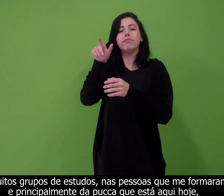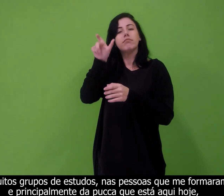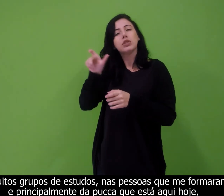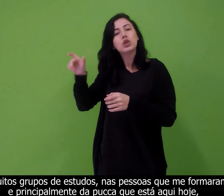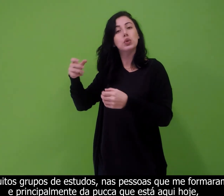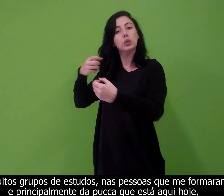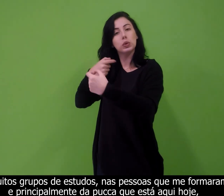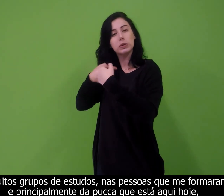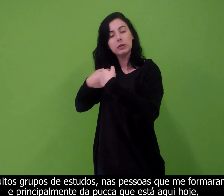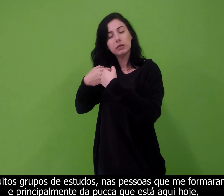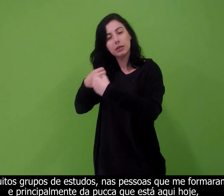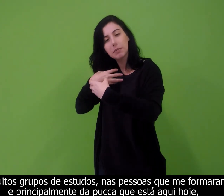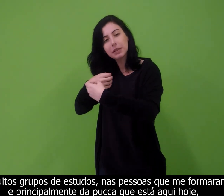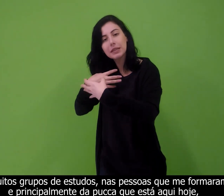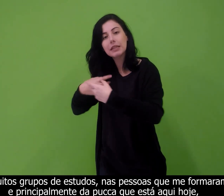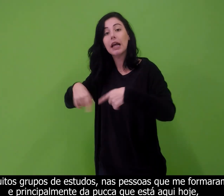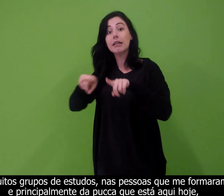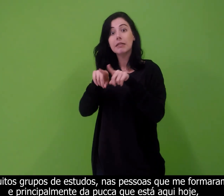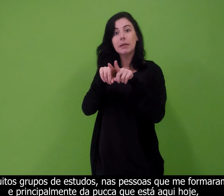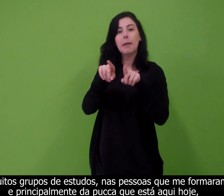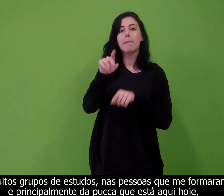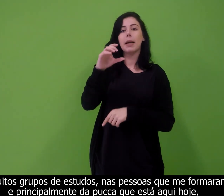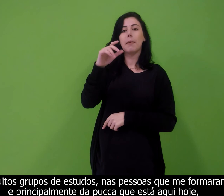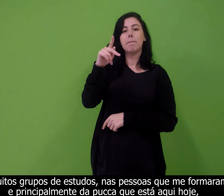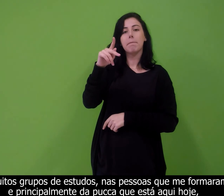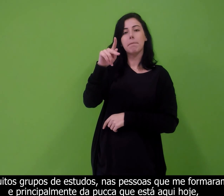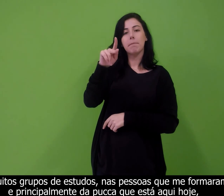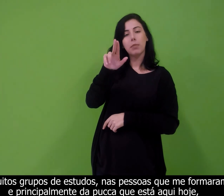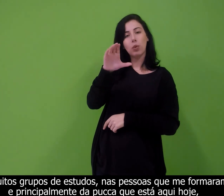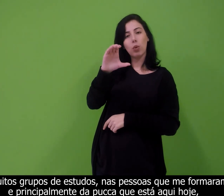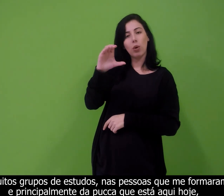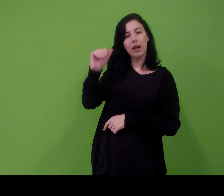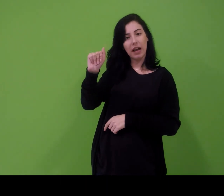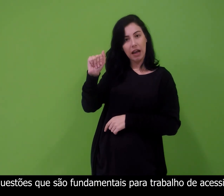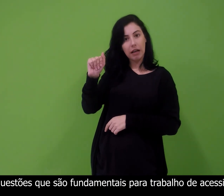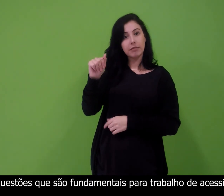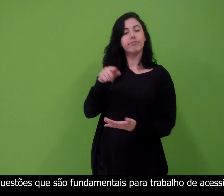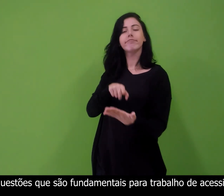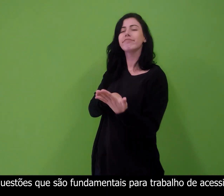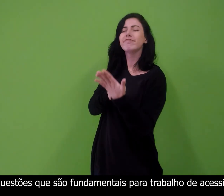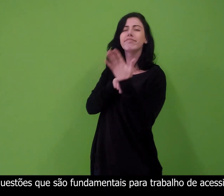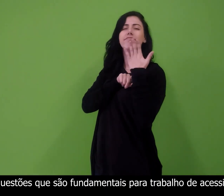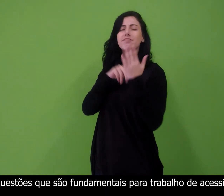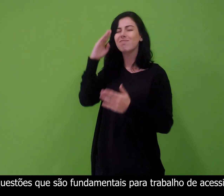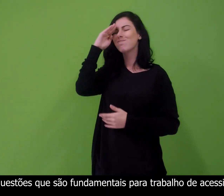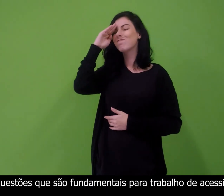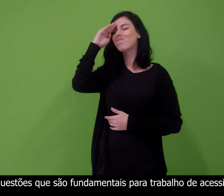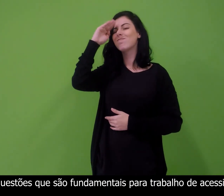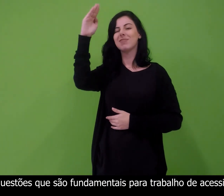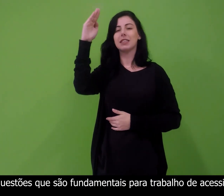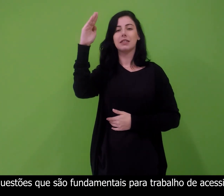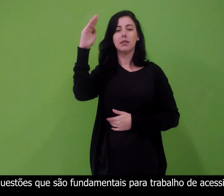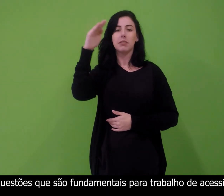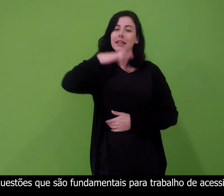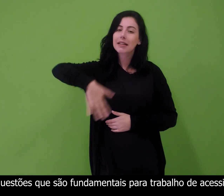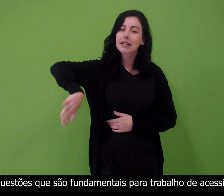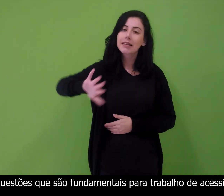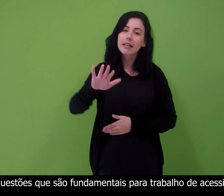formaram, e principalmente da PUCA, que está aqui hoje, que coloca questões que são fundamentais para